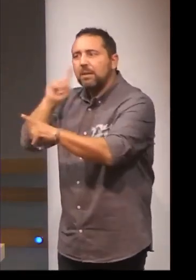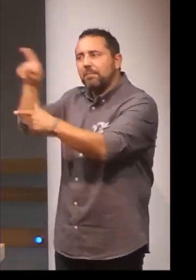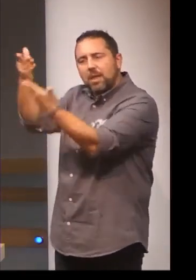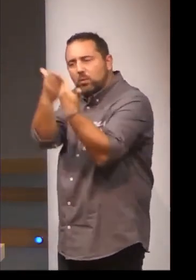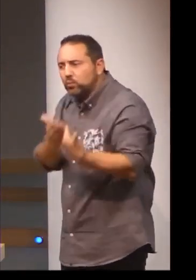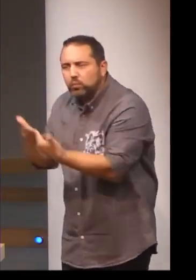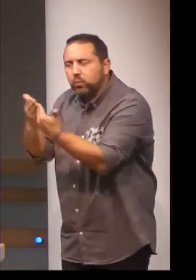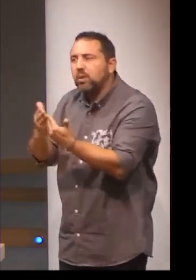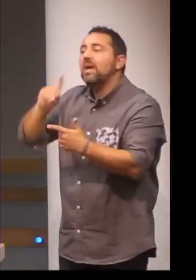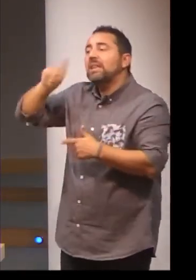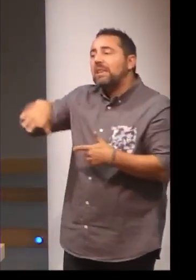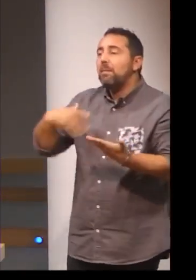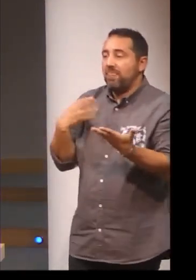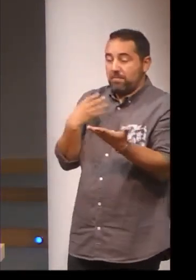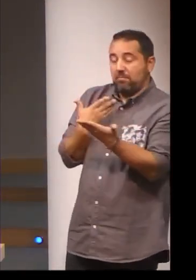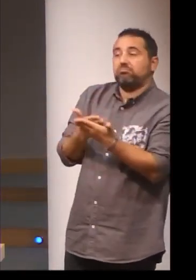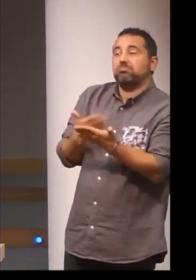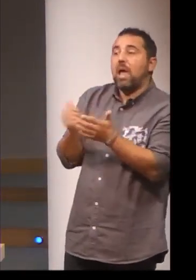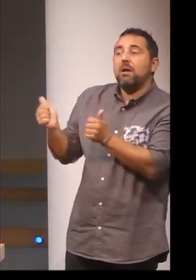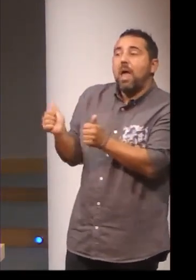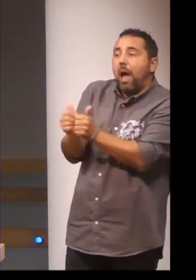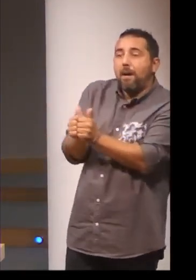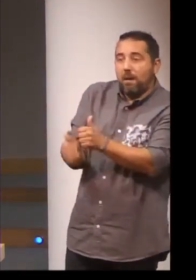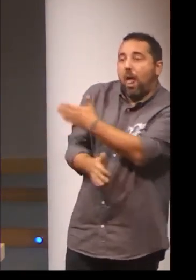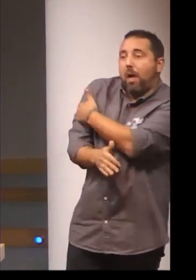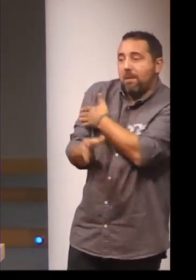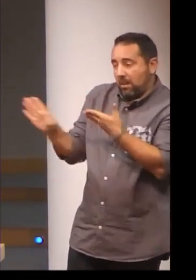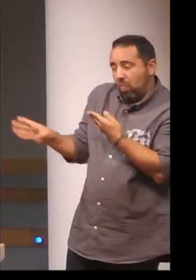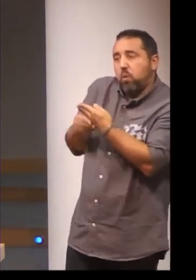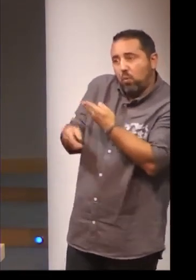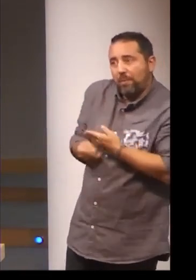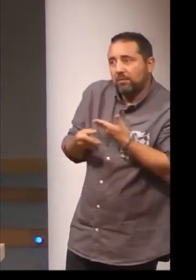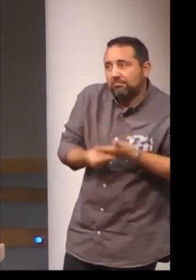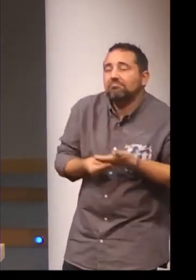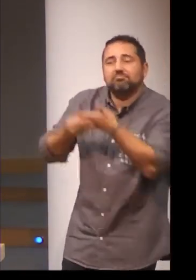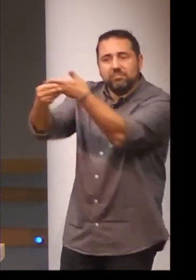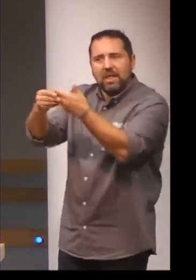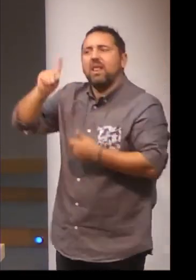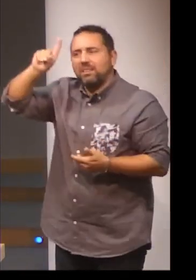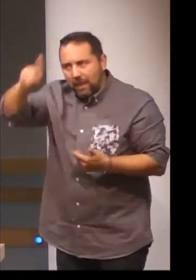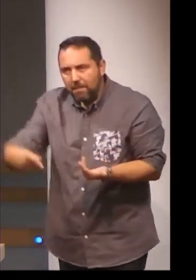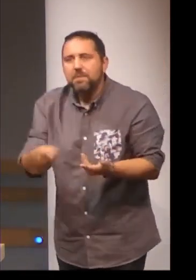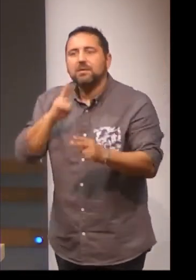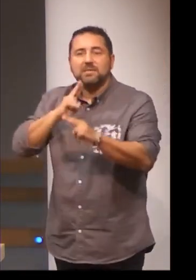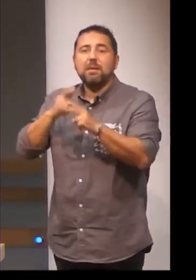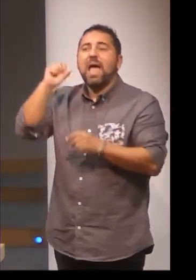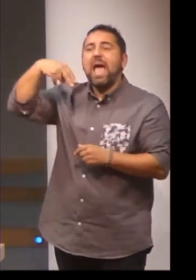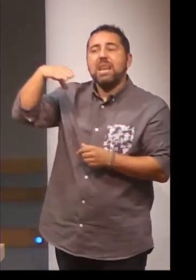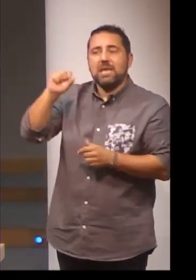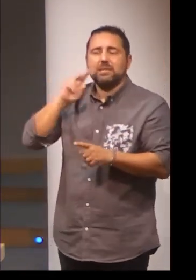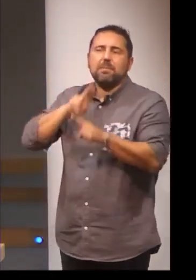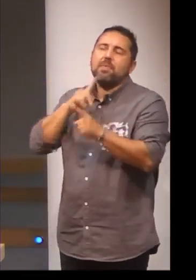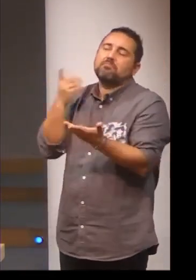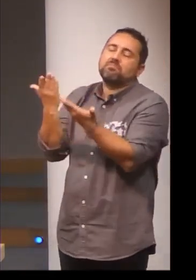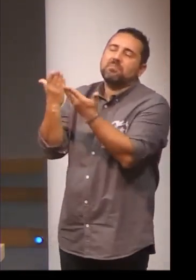documento de aval para poder incorporarlo a la memoria explicativa de la ANECA, que es la Agencia Nacional de Evaluación y Calidad, es la que ha